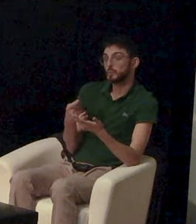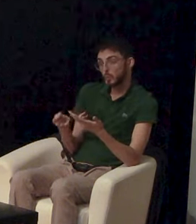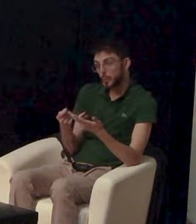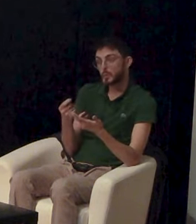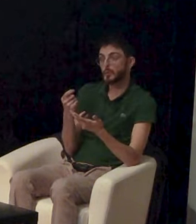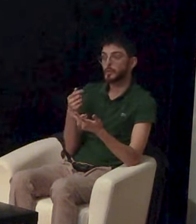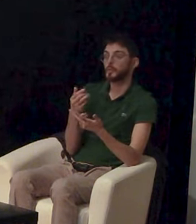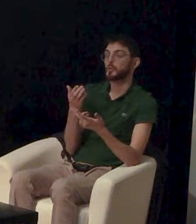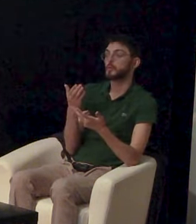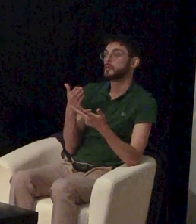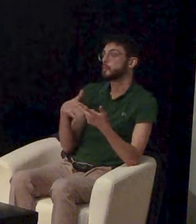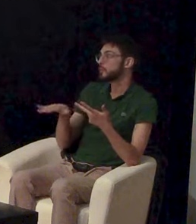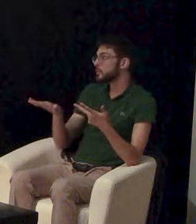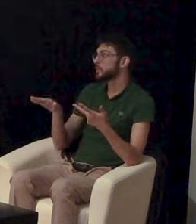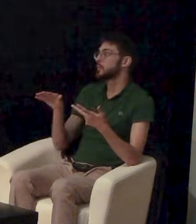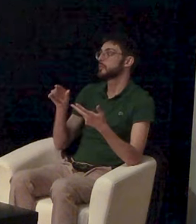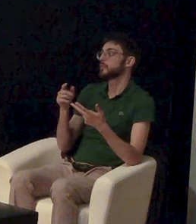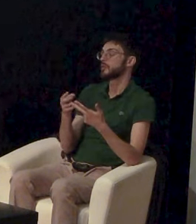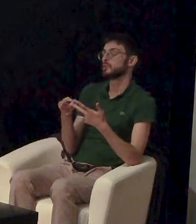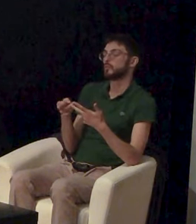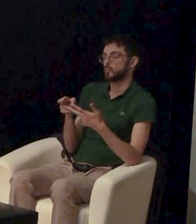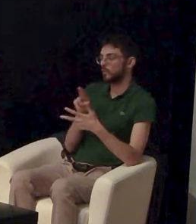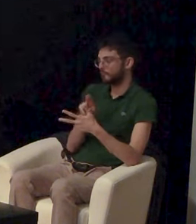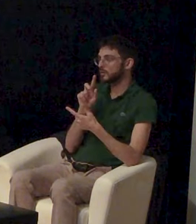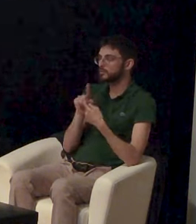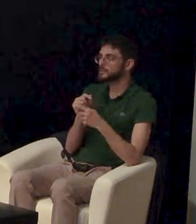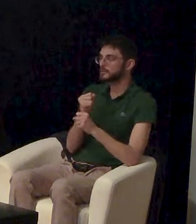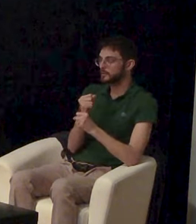du français vers la langue des signes.